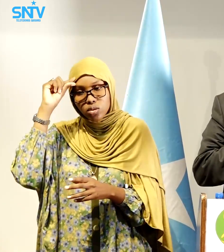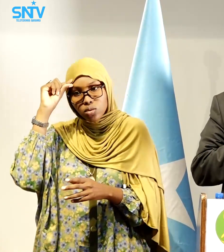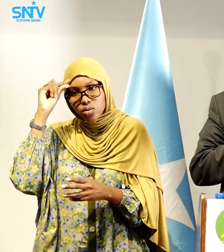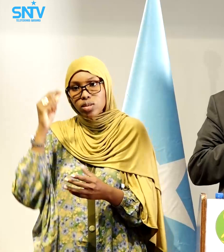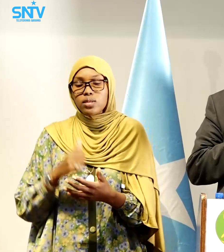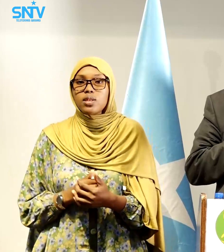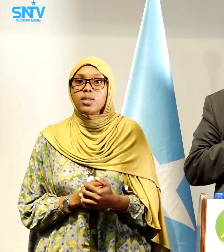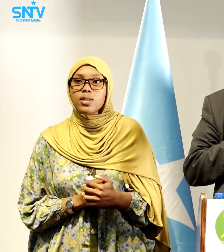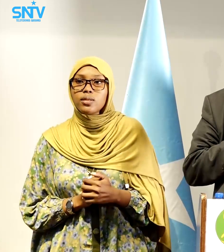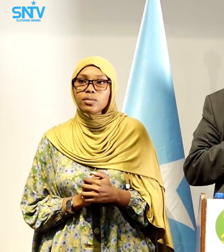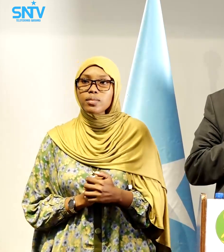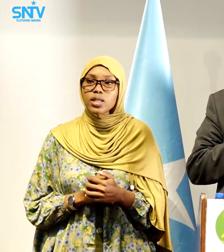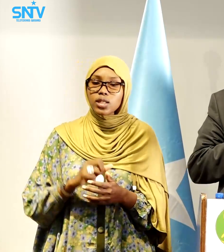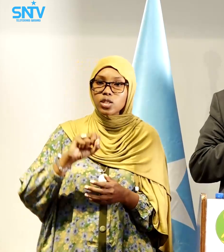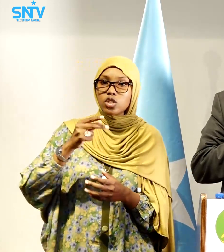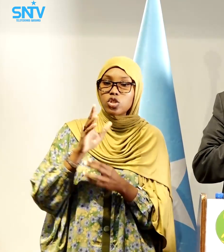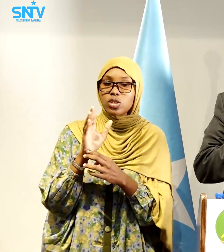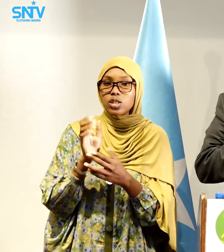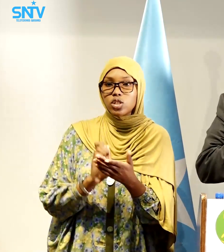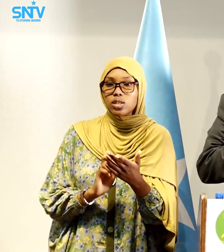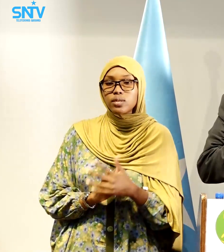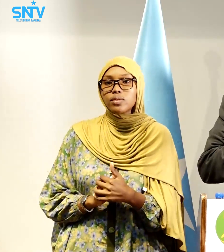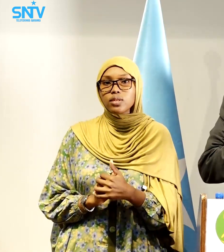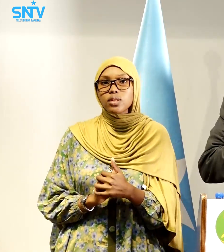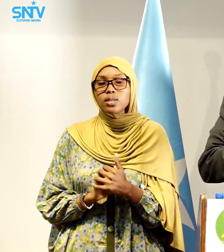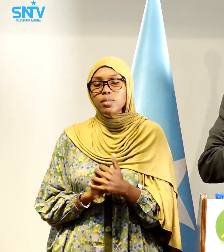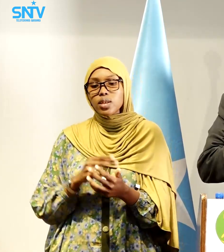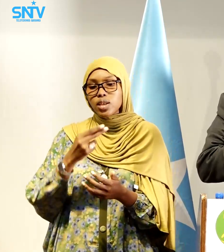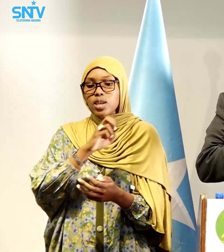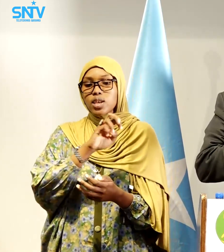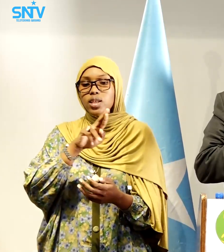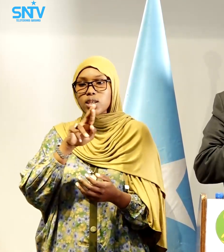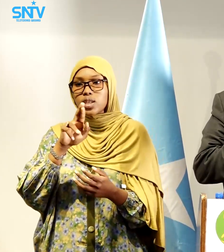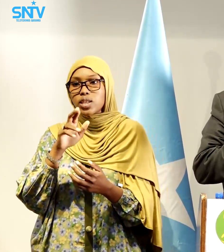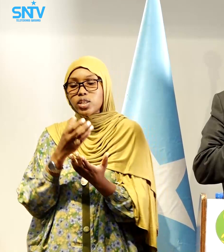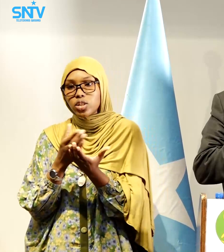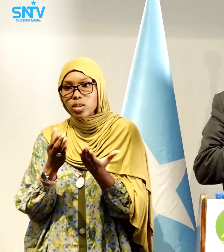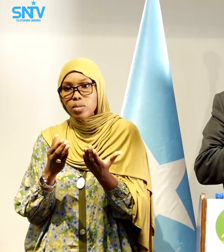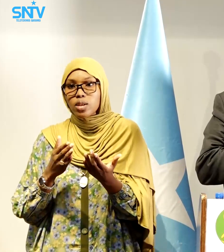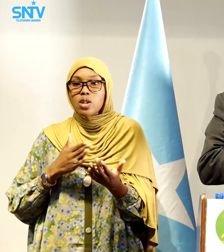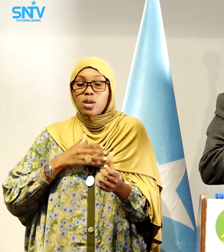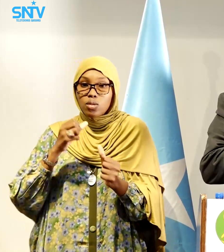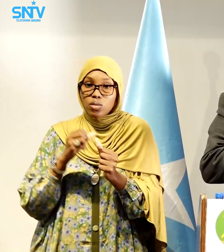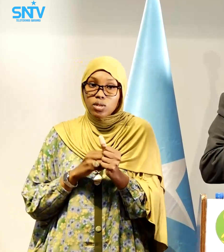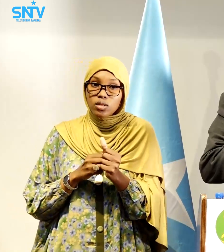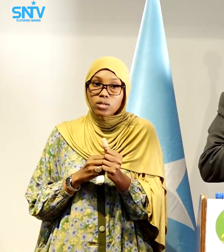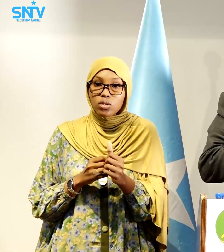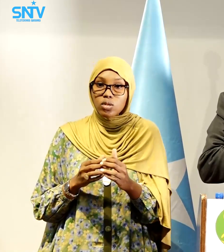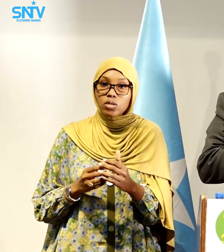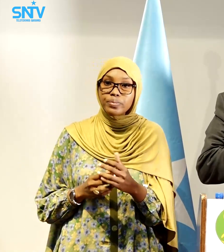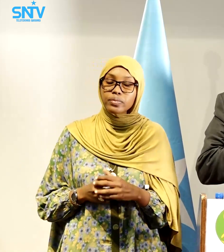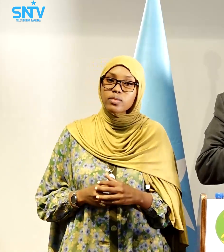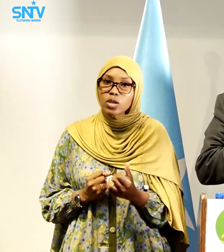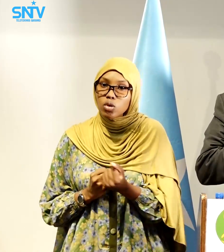fulin iyo sharci-dejin ama ha noqoto heer shacab wax kasta oo la iska kaashado wuxuu keeni